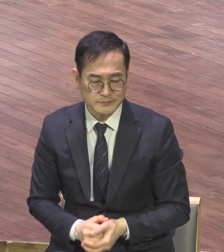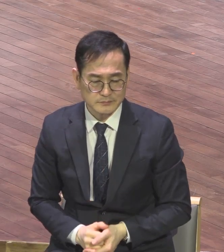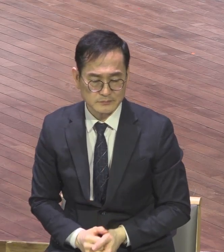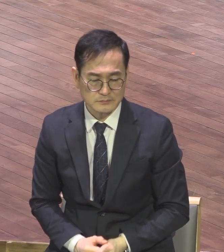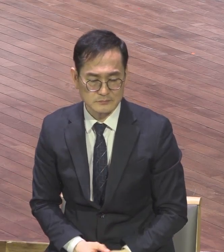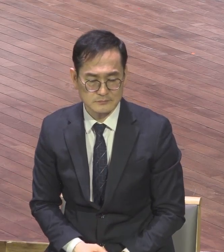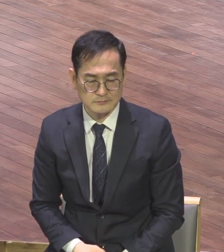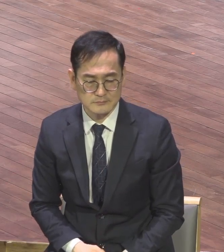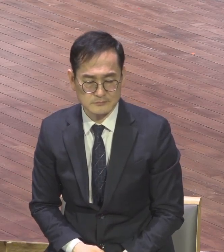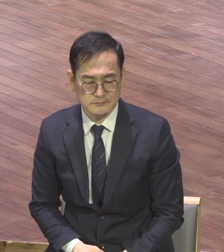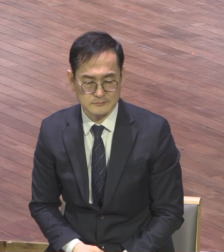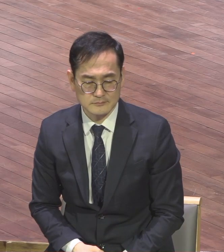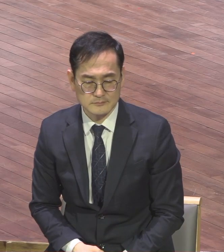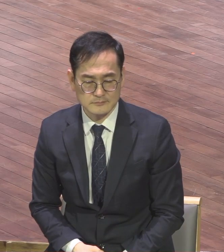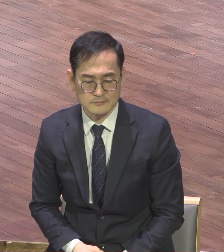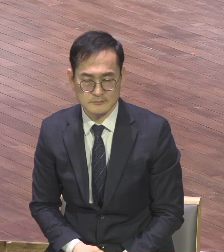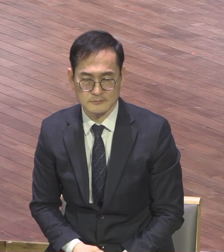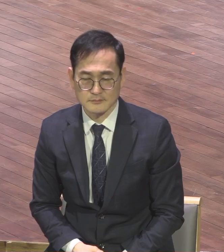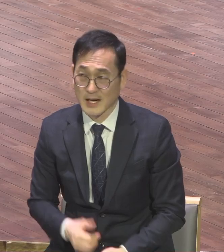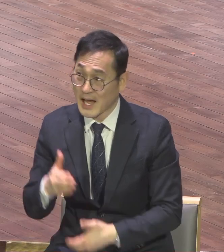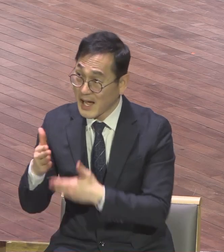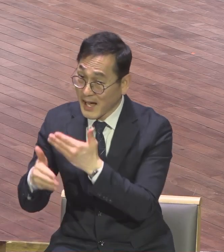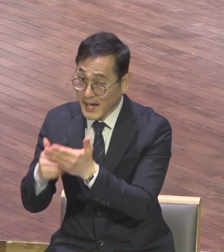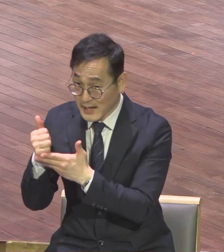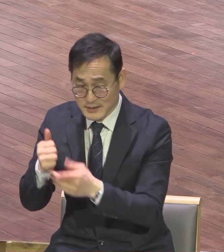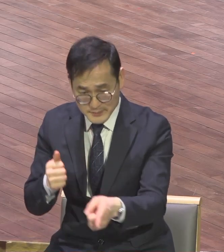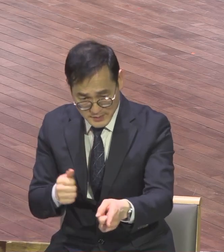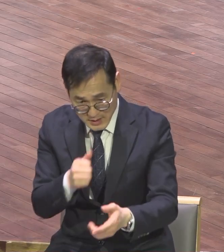죄는 덮어주시는 이상한 하나님이 됩니다.